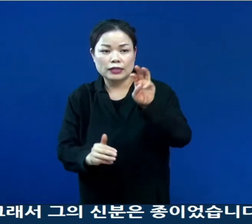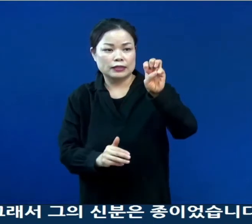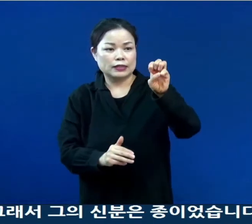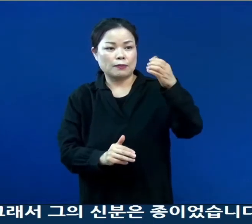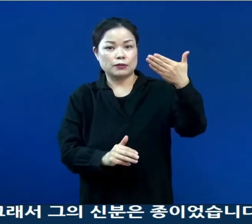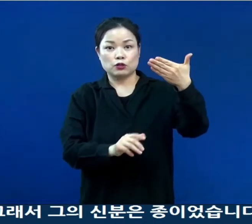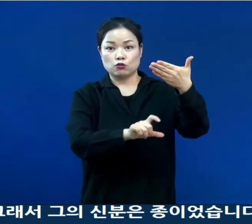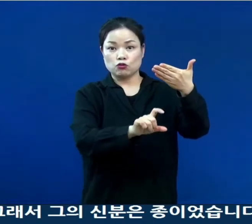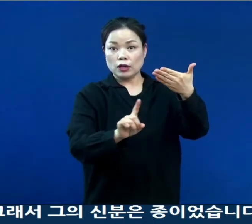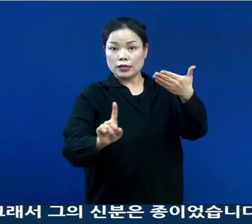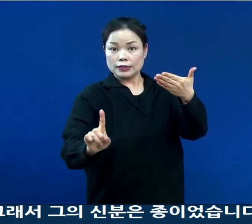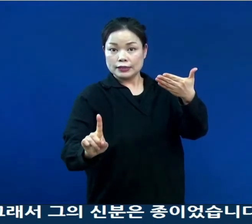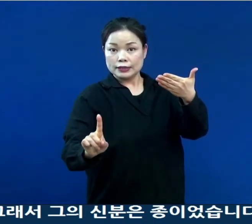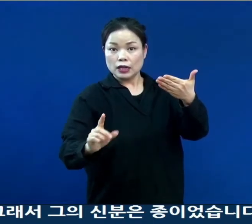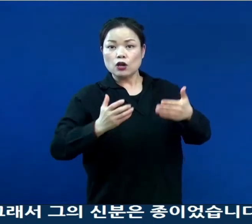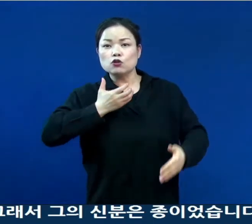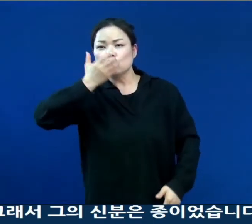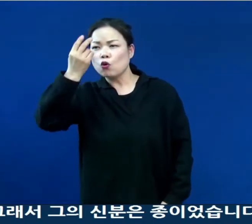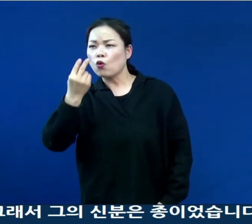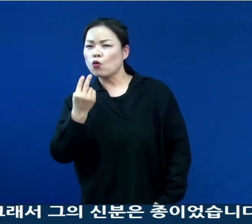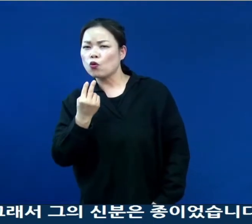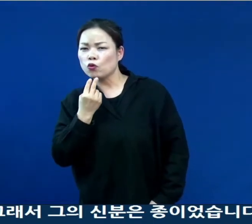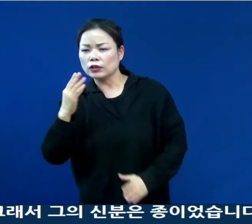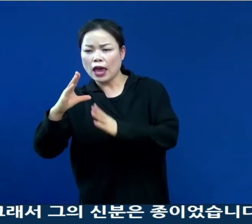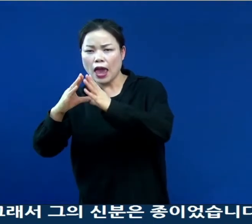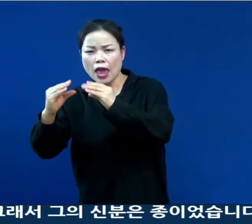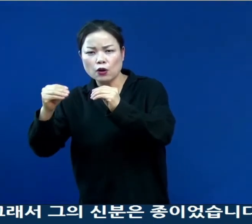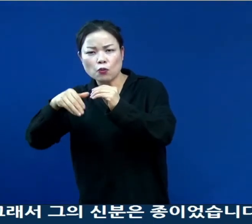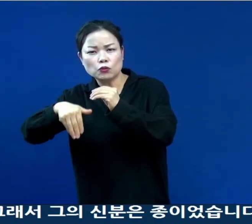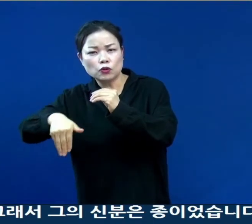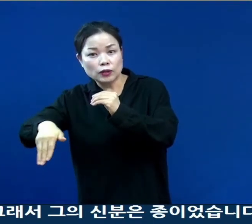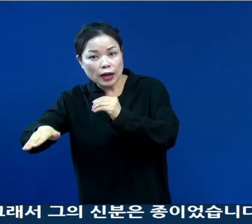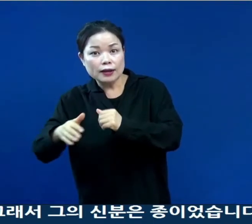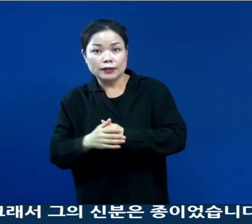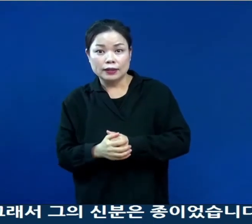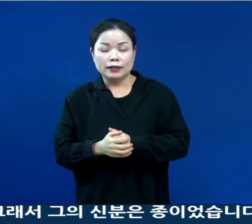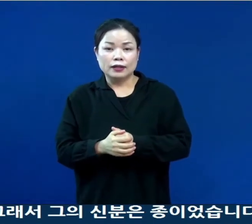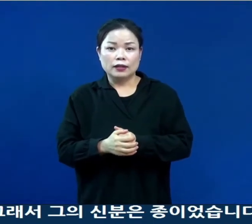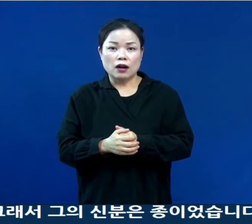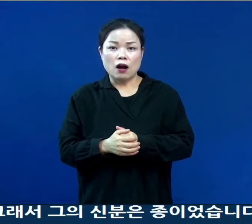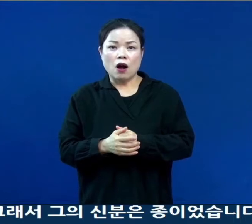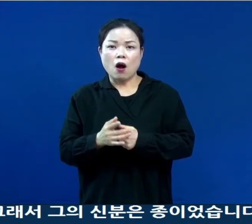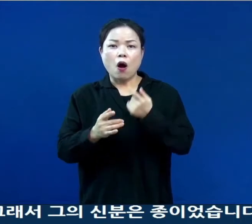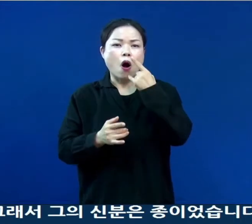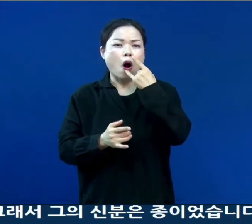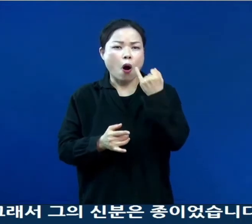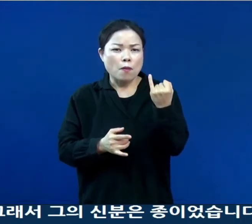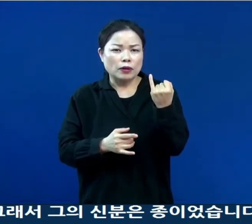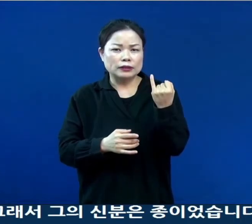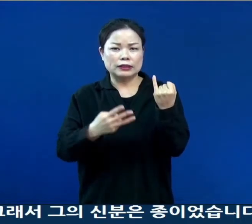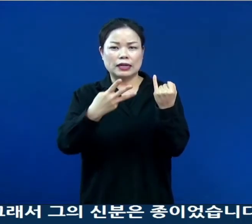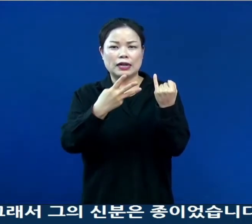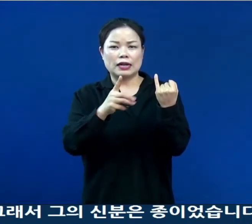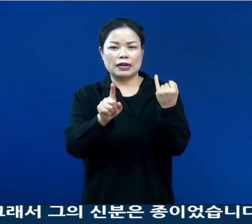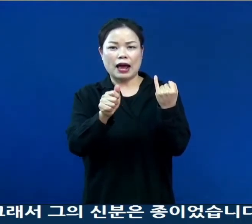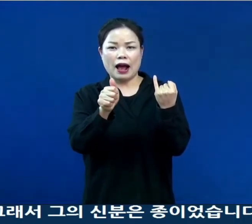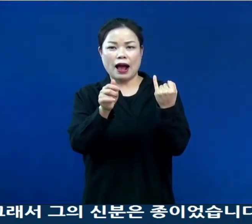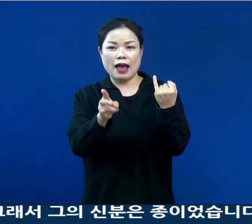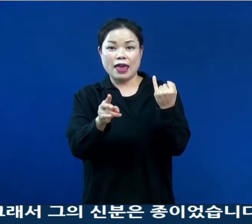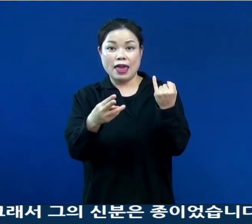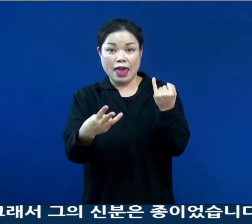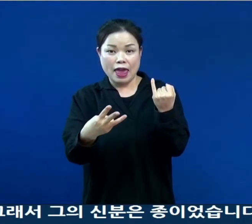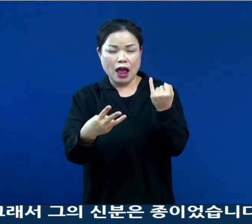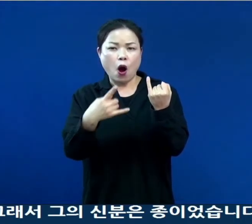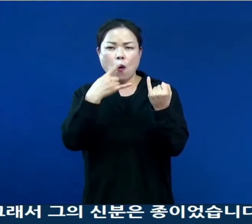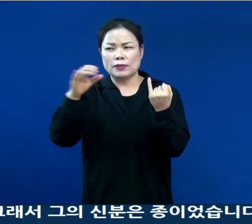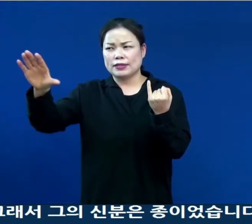39장 1절에 보면 요셉이 애굽으로 내려가매로 시작을 합니다. 어머니 라헬의 외모를 닮았기에 굉장히